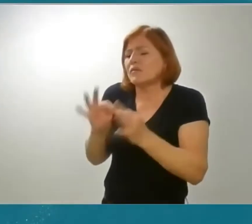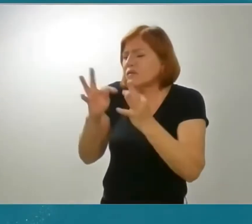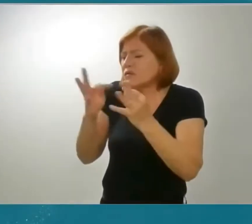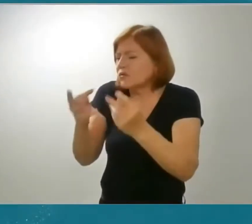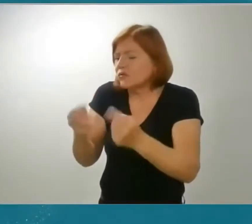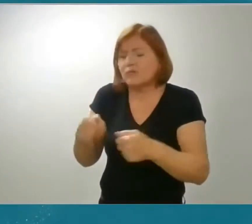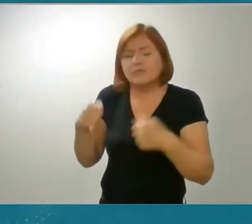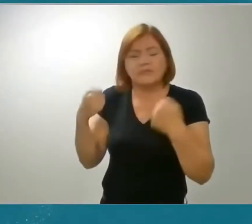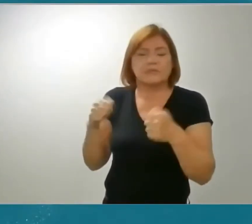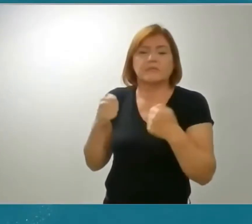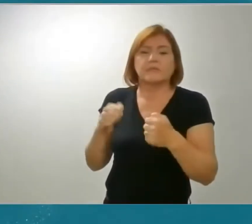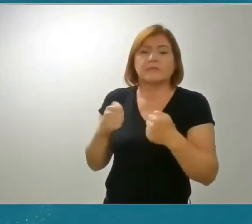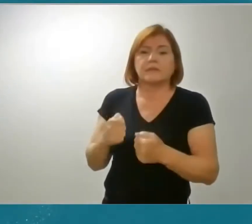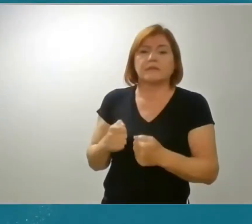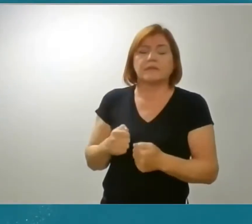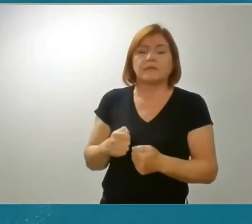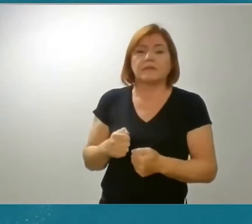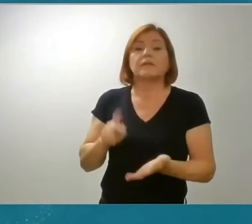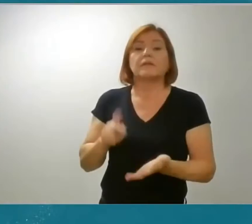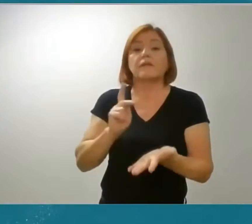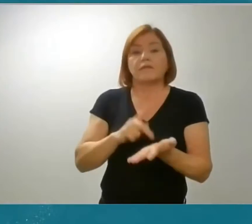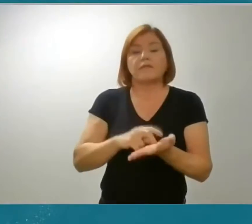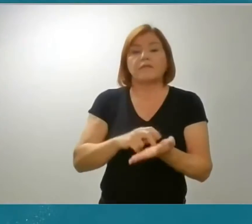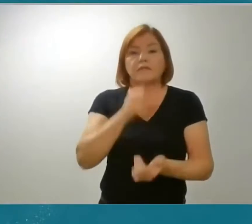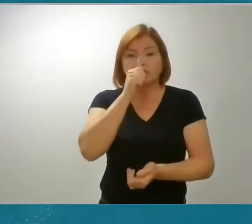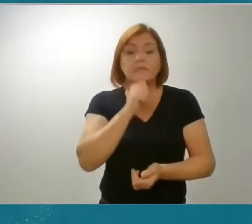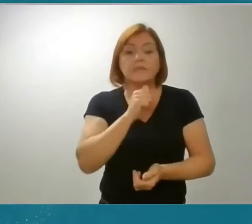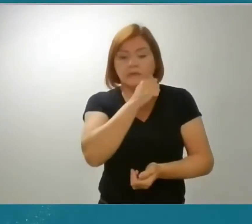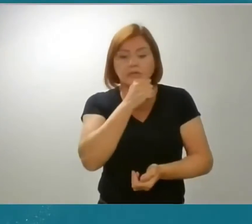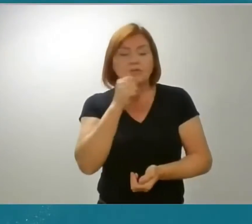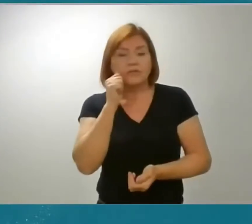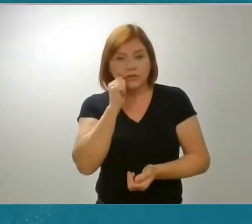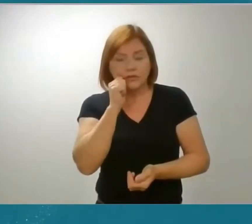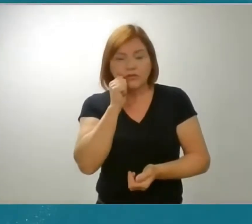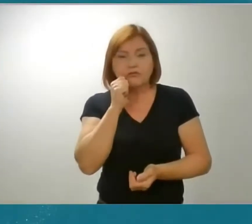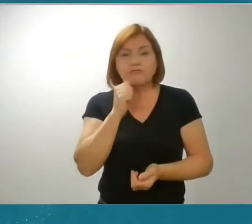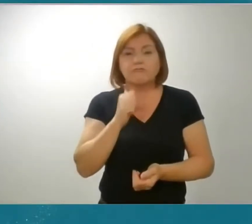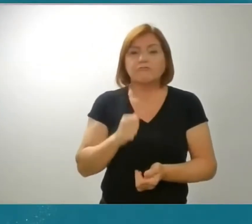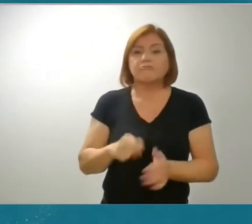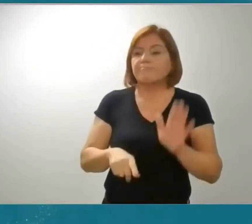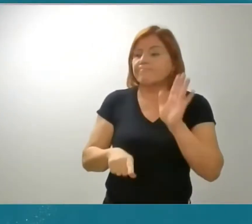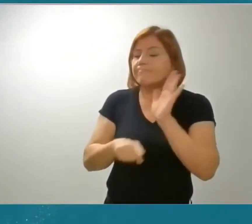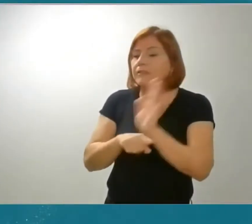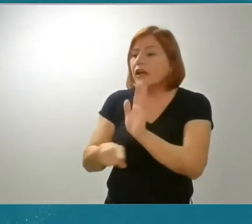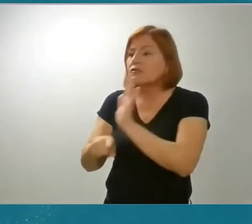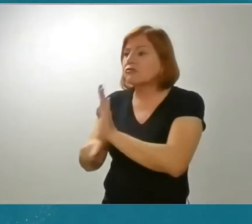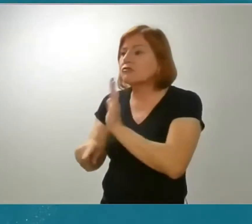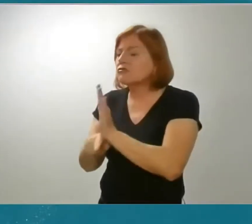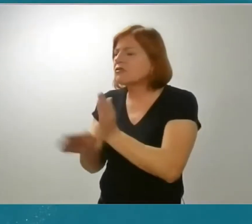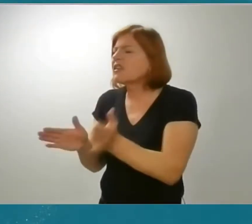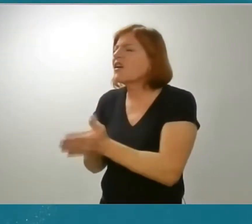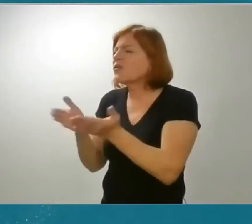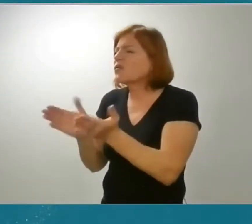jejum é cuidar desses pobres que estão na rua, desses necessitados que estão nas